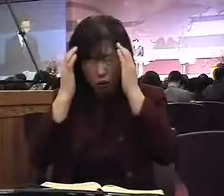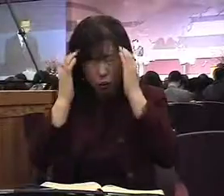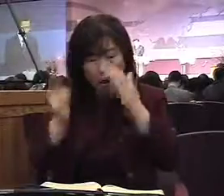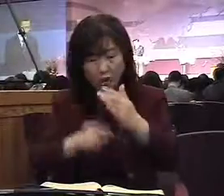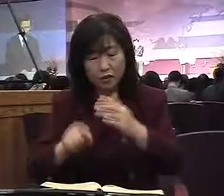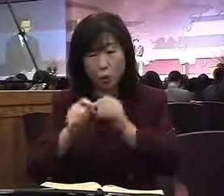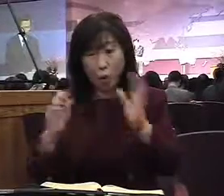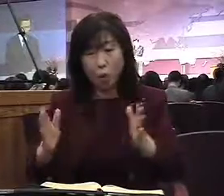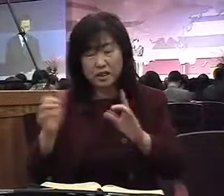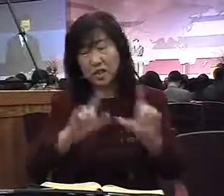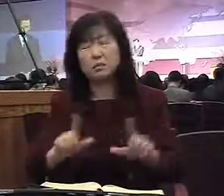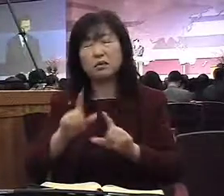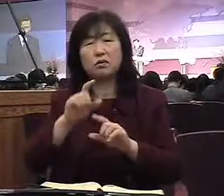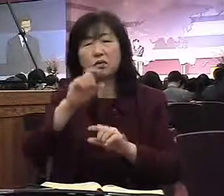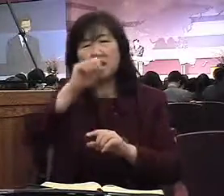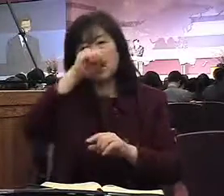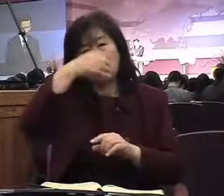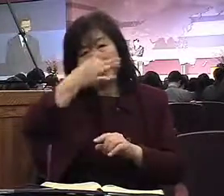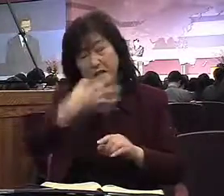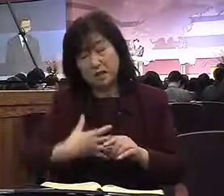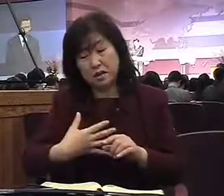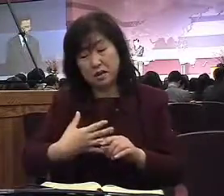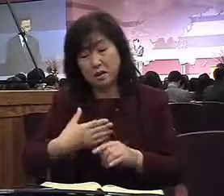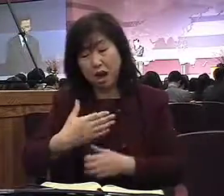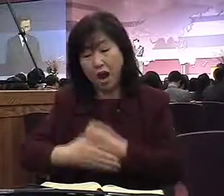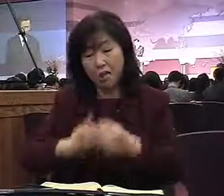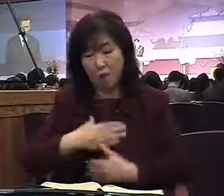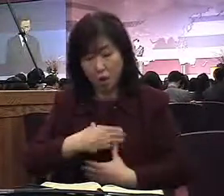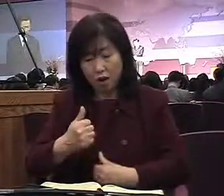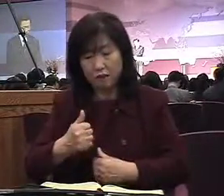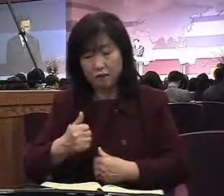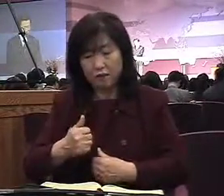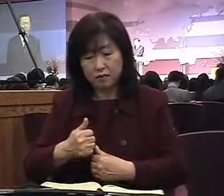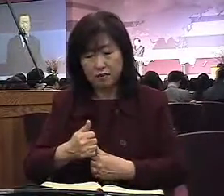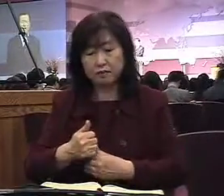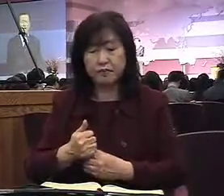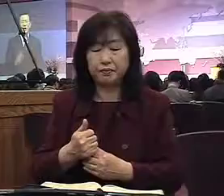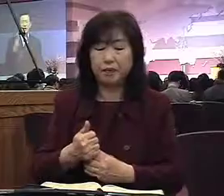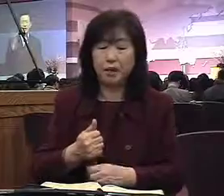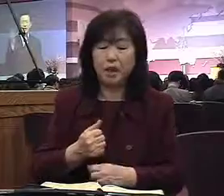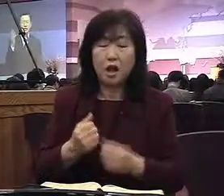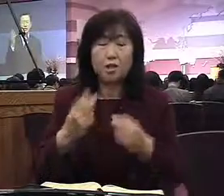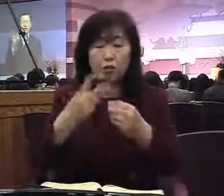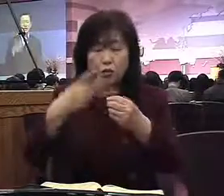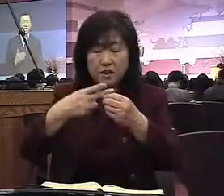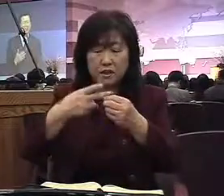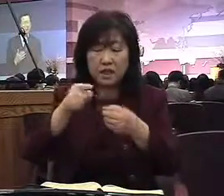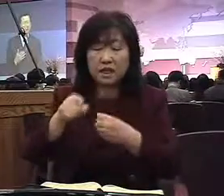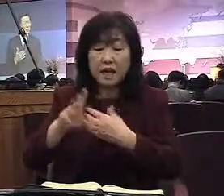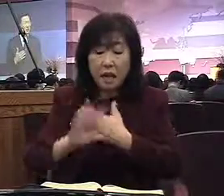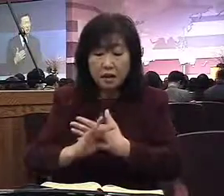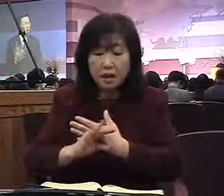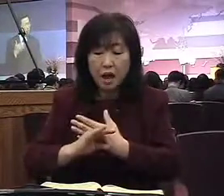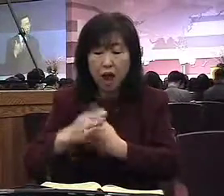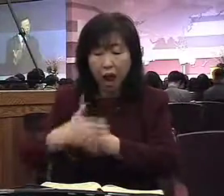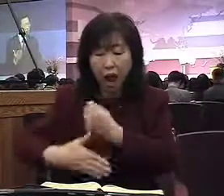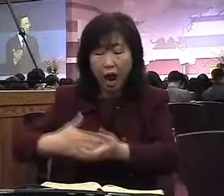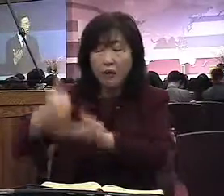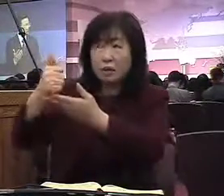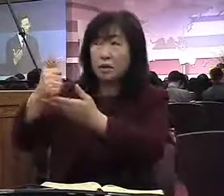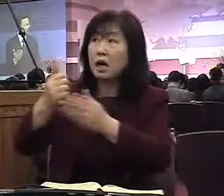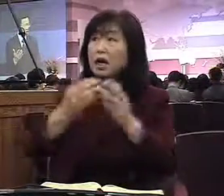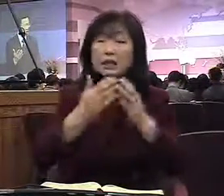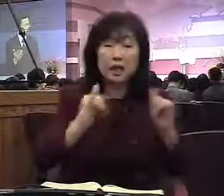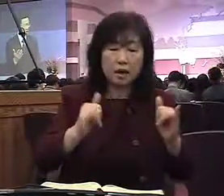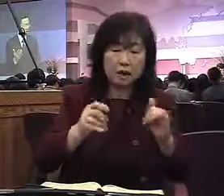그런데 평안함을 하나님께서 더하게 하신다고 했습니다. 또 두 번째 그리하면은 하나님과 사람 앞에서 귀중을